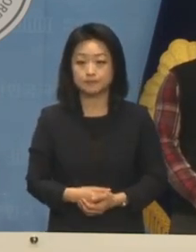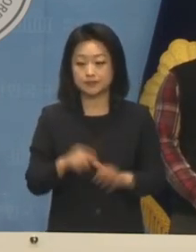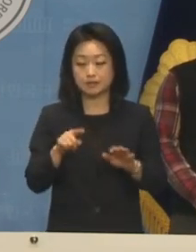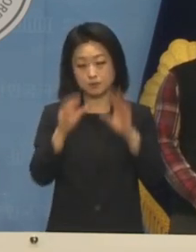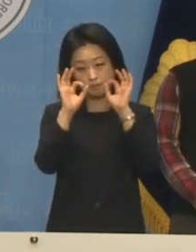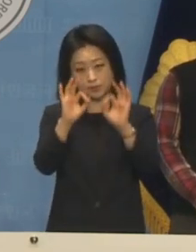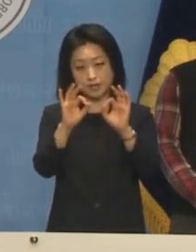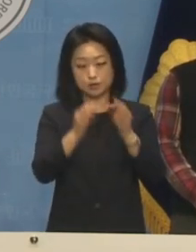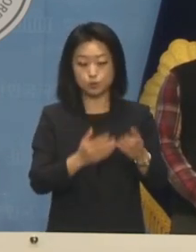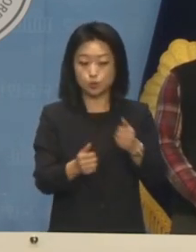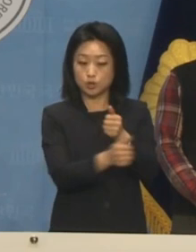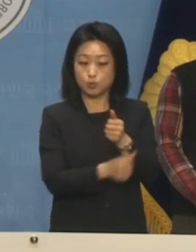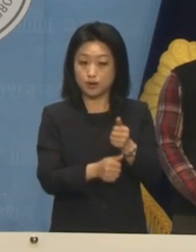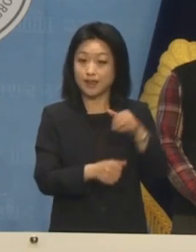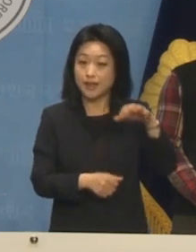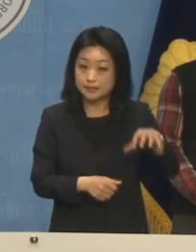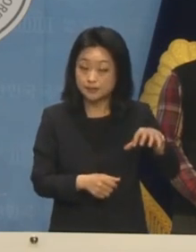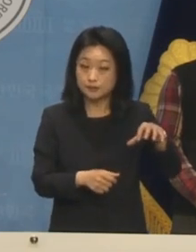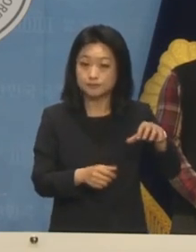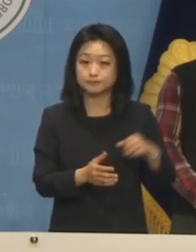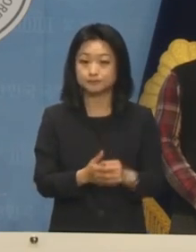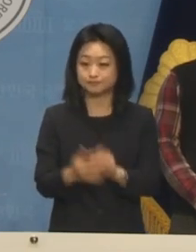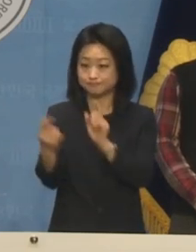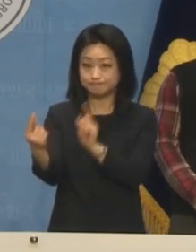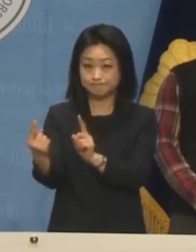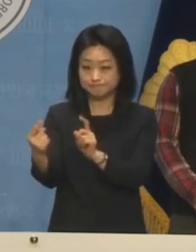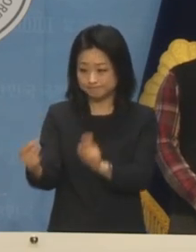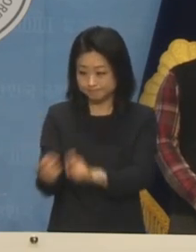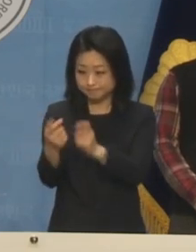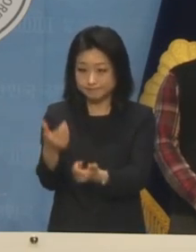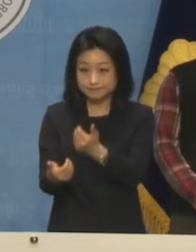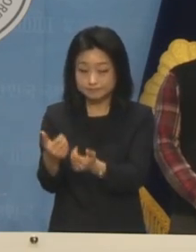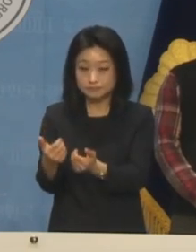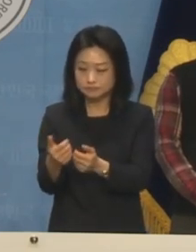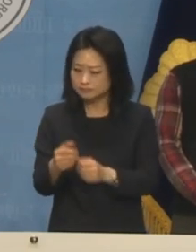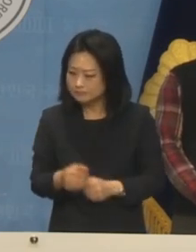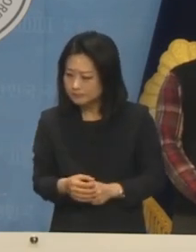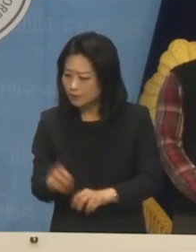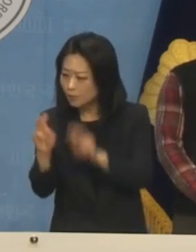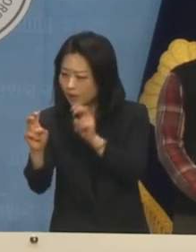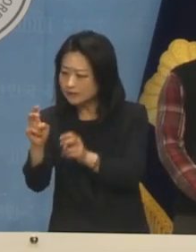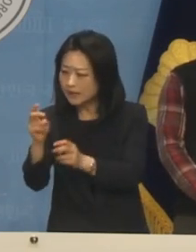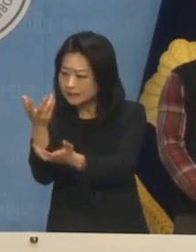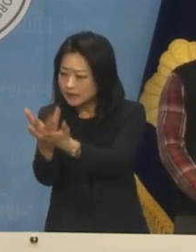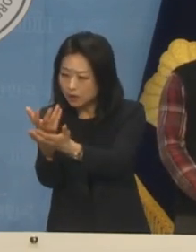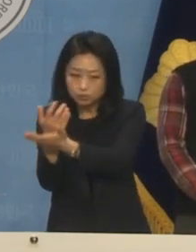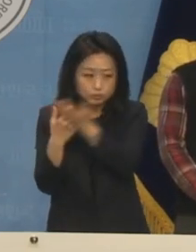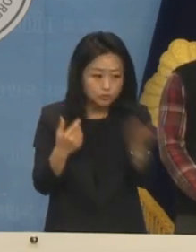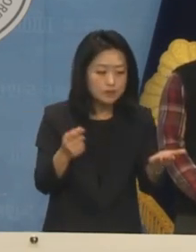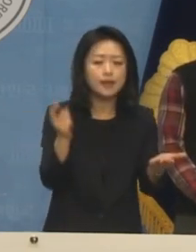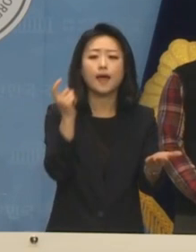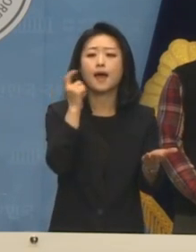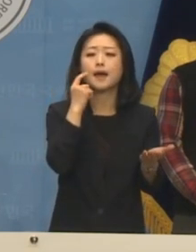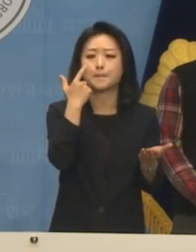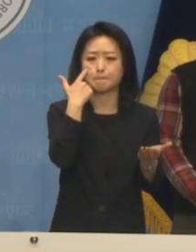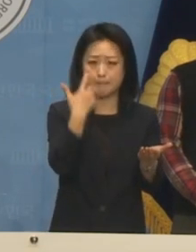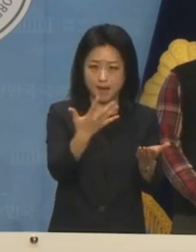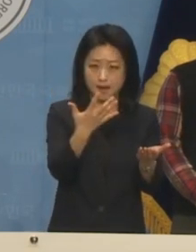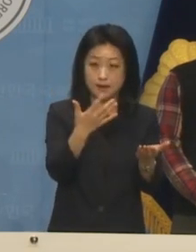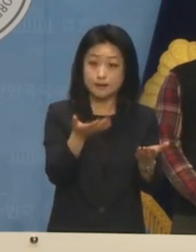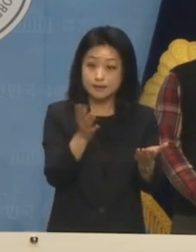사례에서 노동위원회는 사용자에게 요구해서 제출된 자료가 거짓 자료임이 드러났음에도